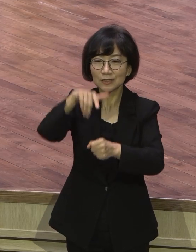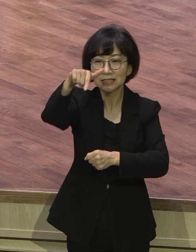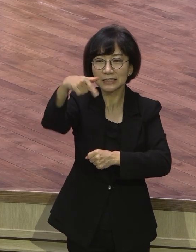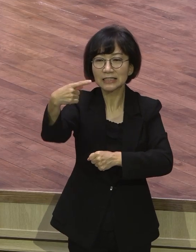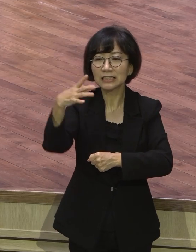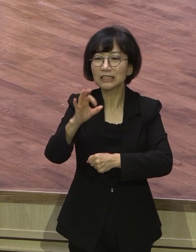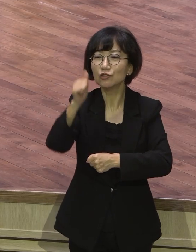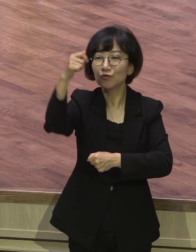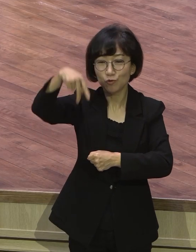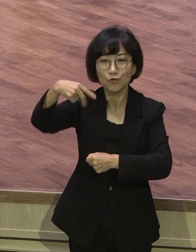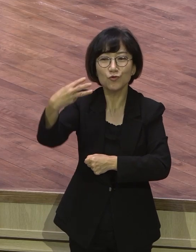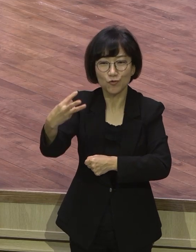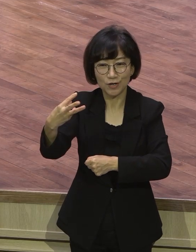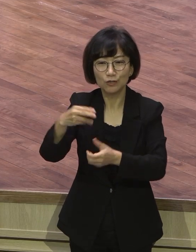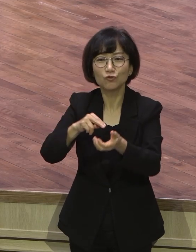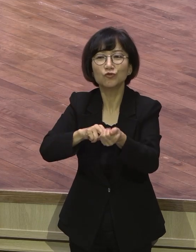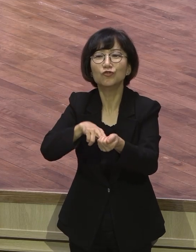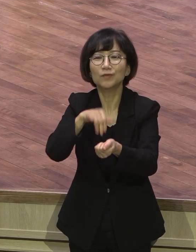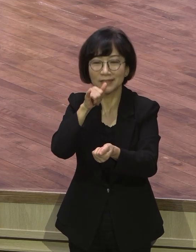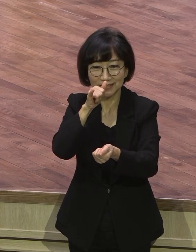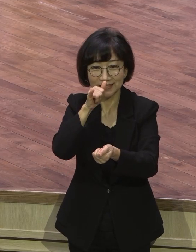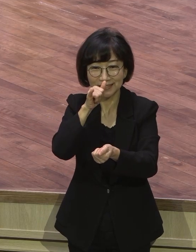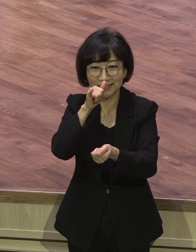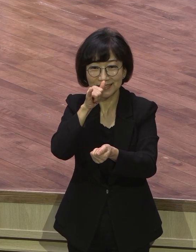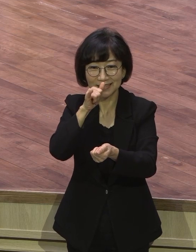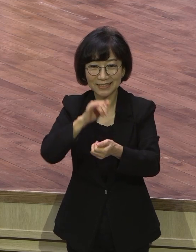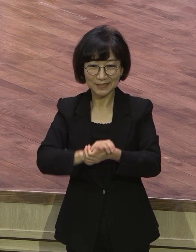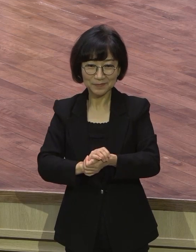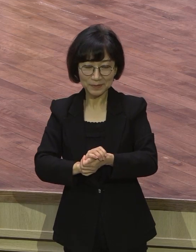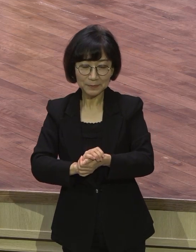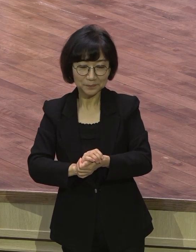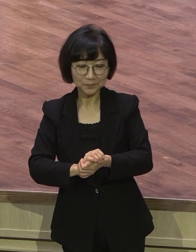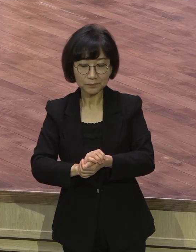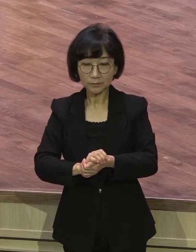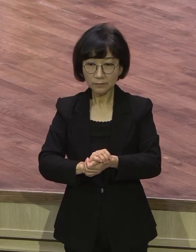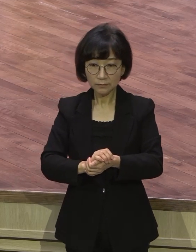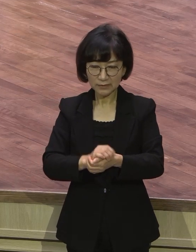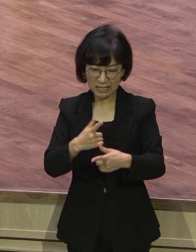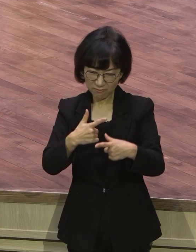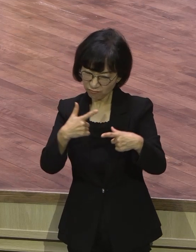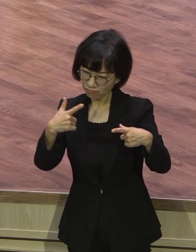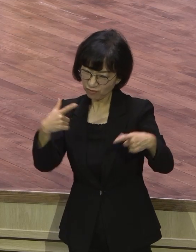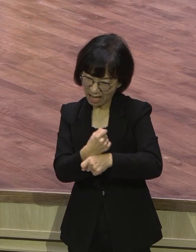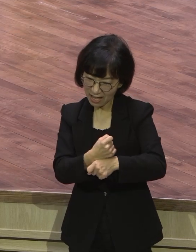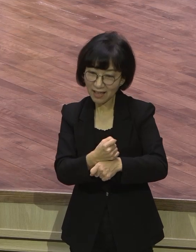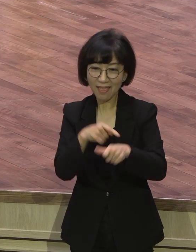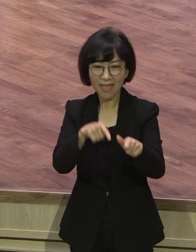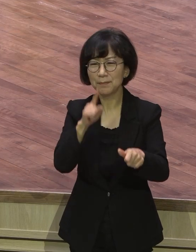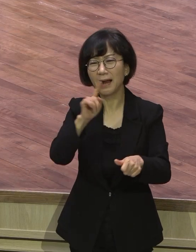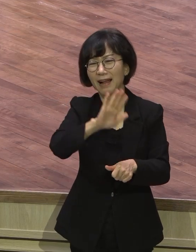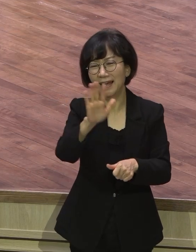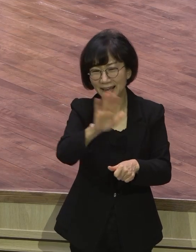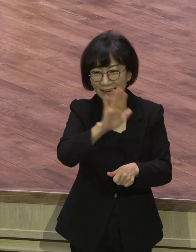이 율법은 복수를 장려하는 것이 아니라 제한하는 법이요. 제한하는 법. 예를 들어서